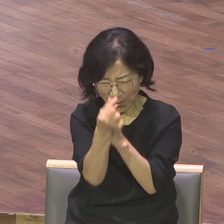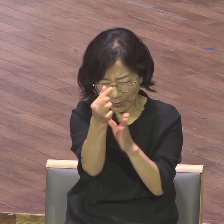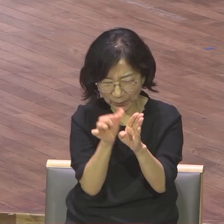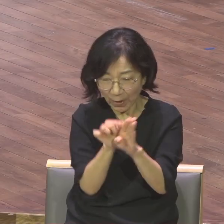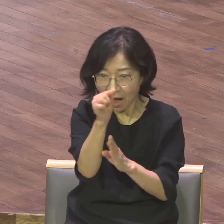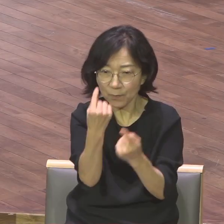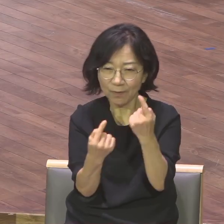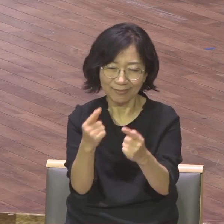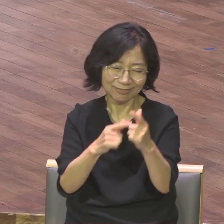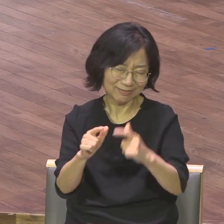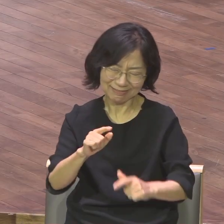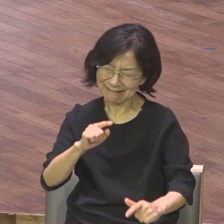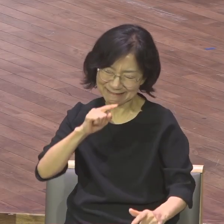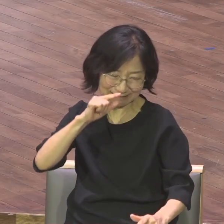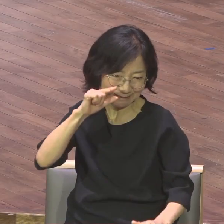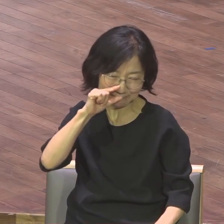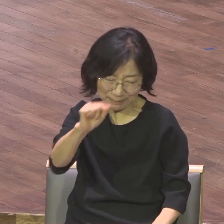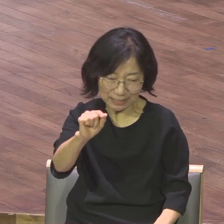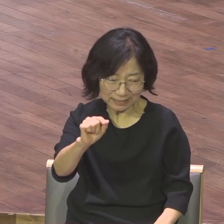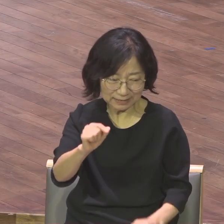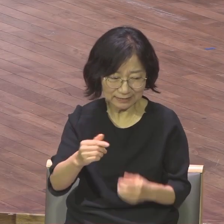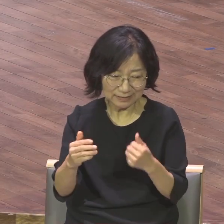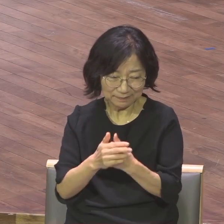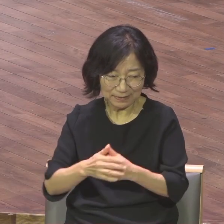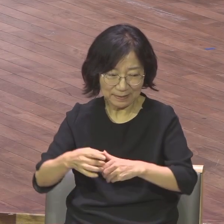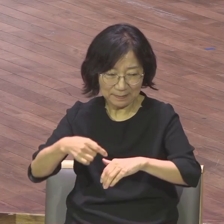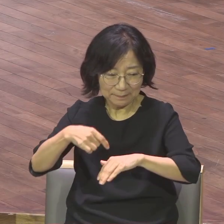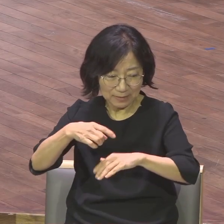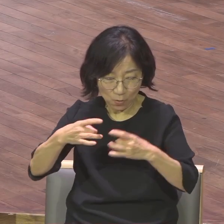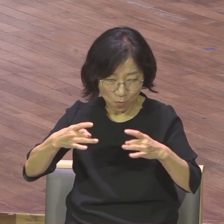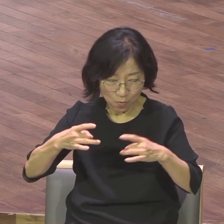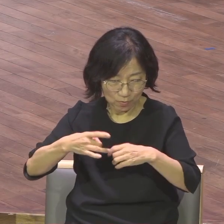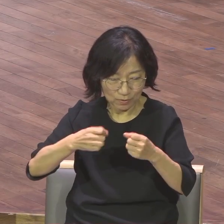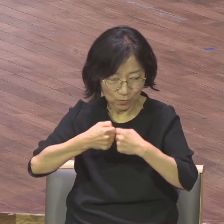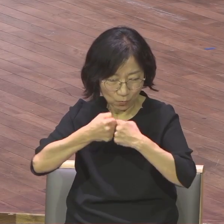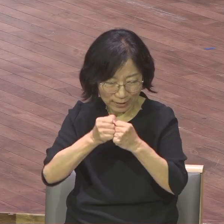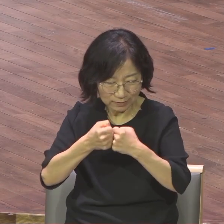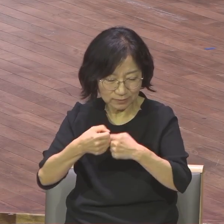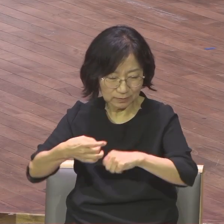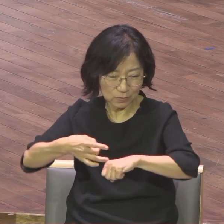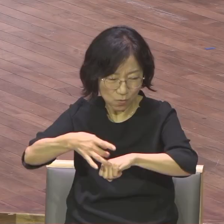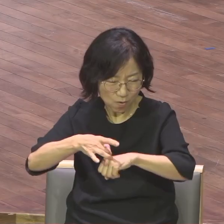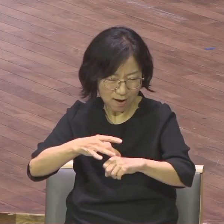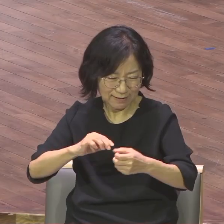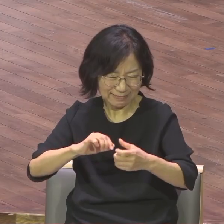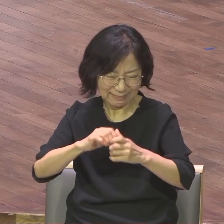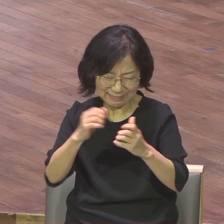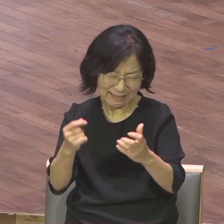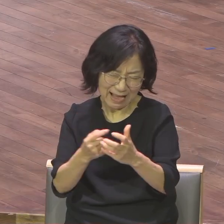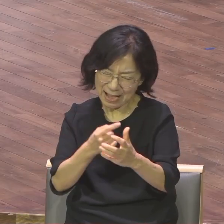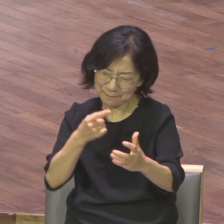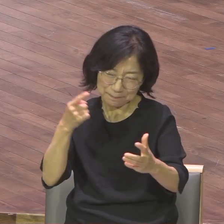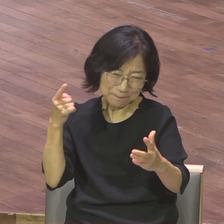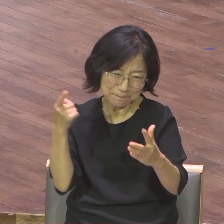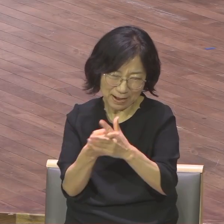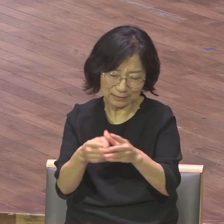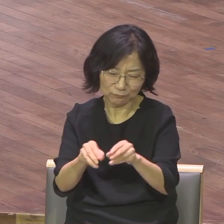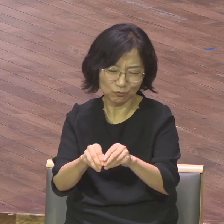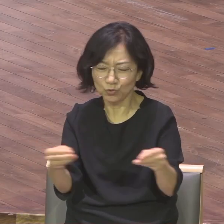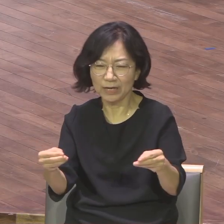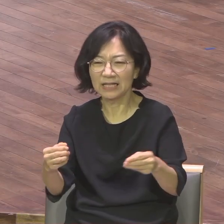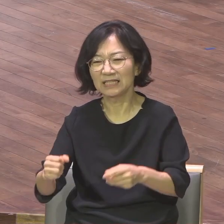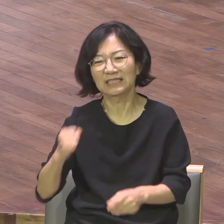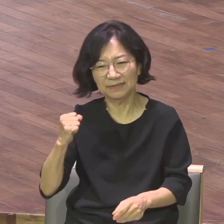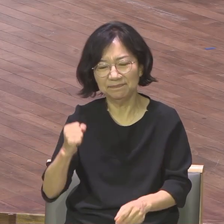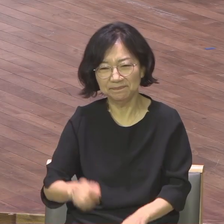찔러 쪼개까지 하며 또 마음의 생각과 뜻을 판단하시나니. 하나님